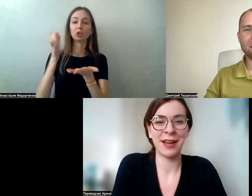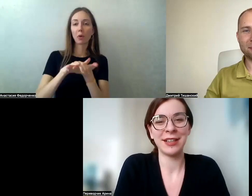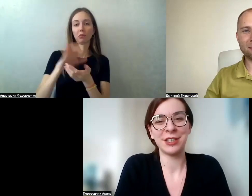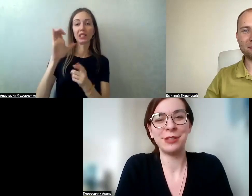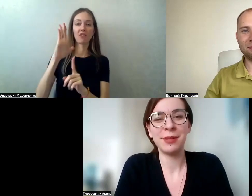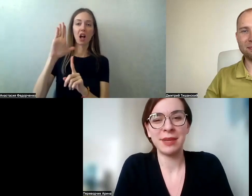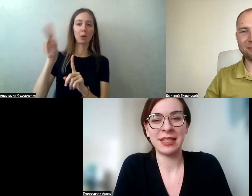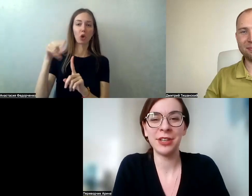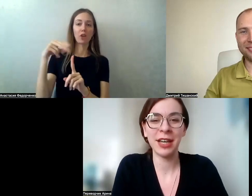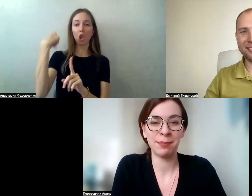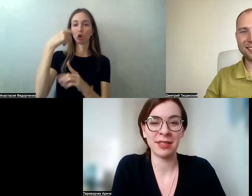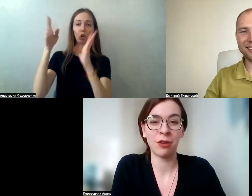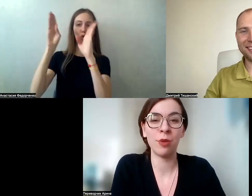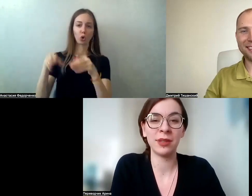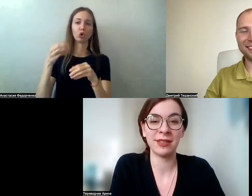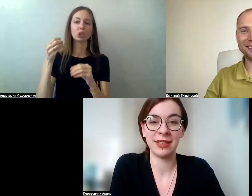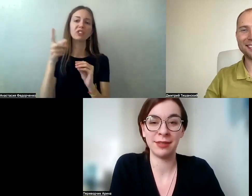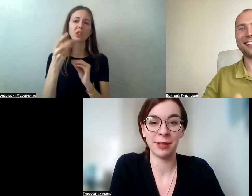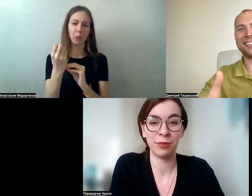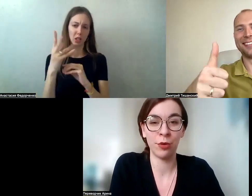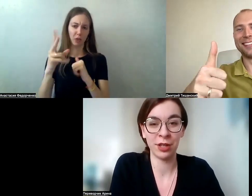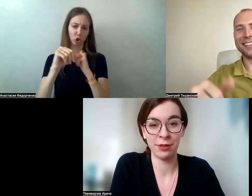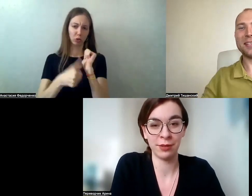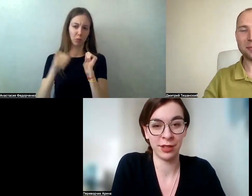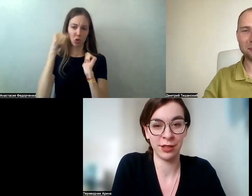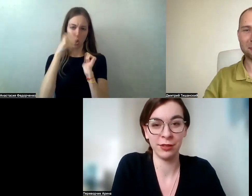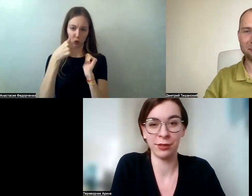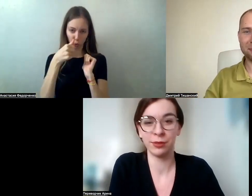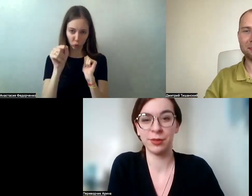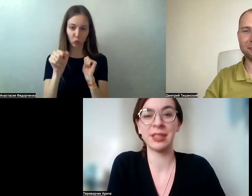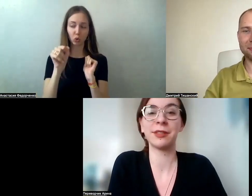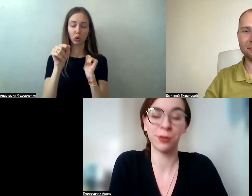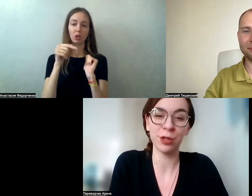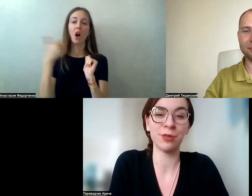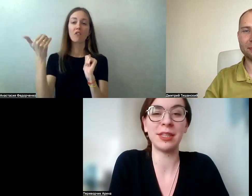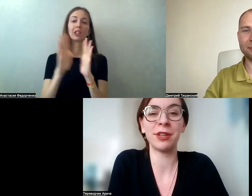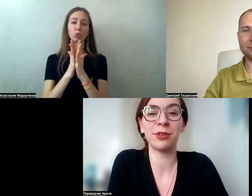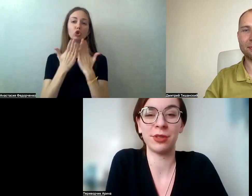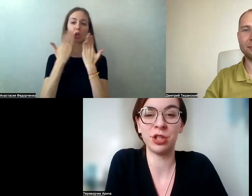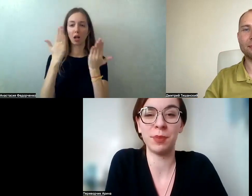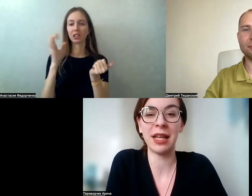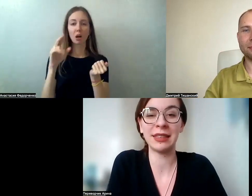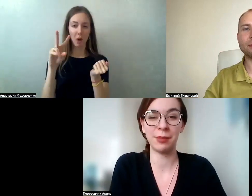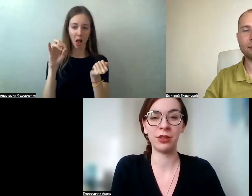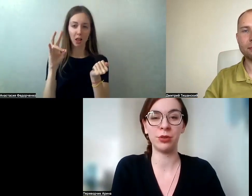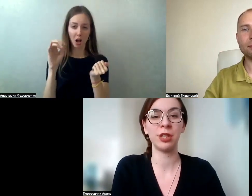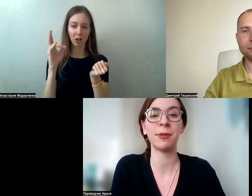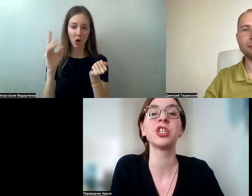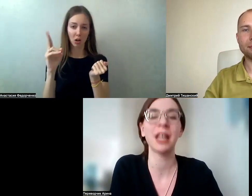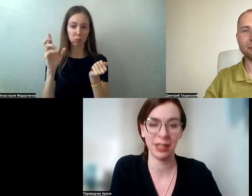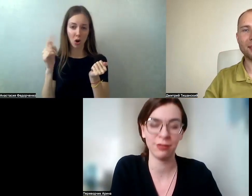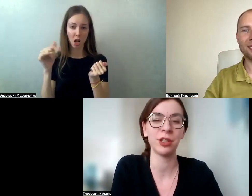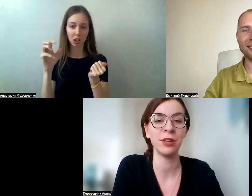Это моя, конечно, любимая история. Я познакомилась с Владимиром Довганем, в творчестве Владимира Довганя в 2015 году.